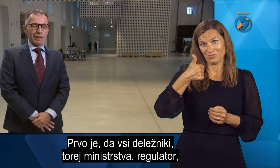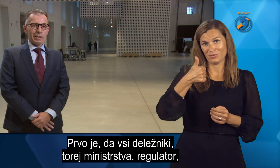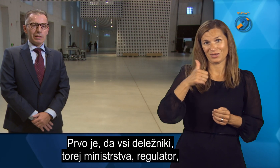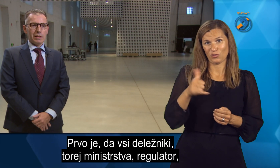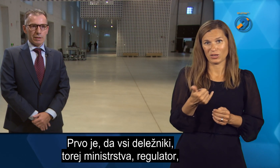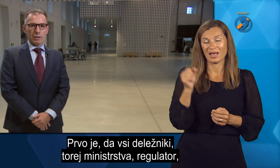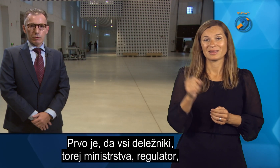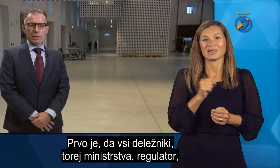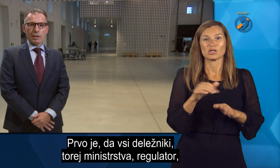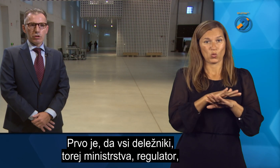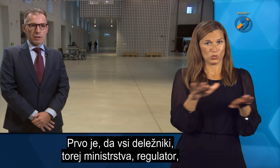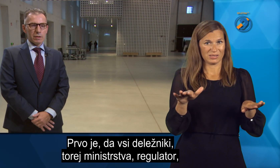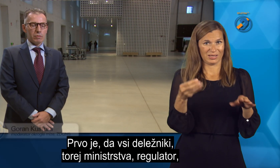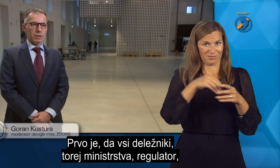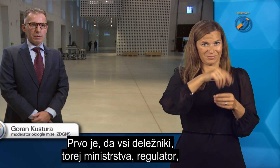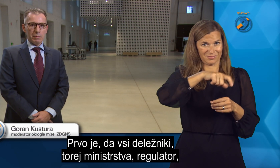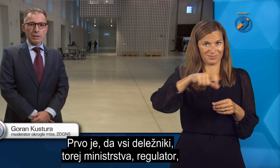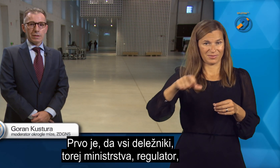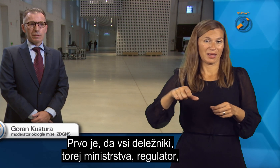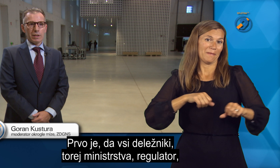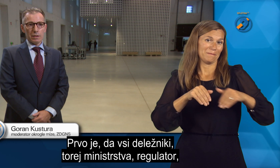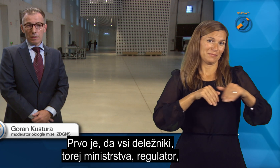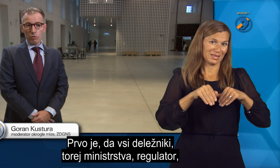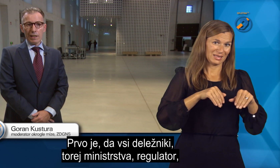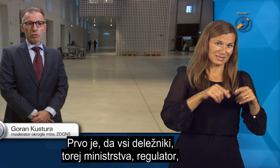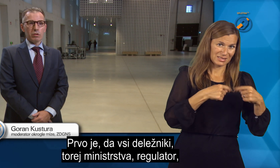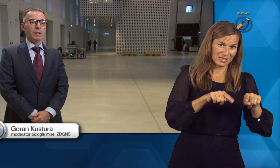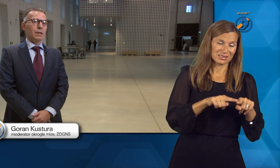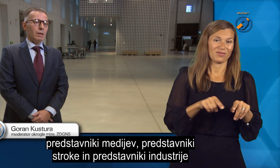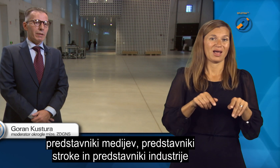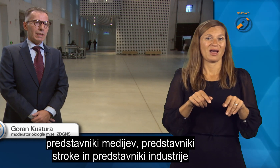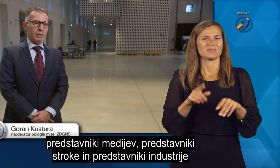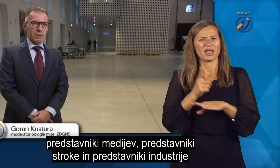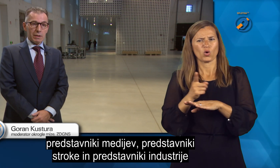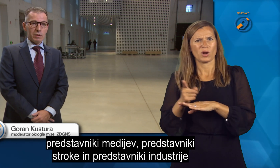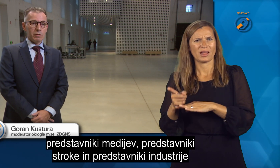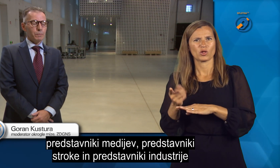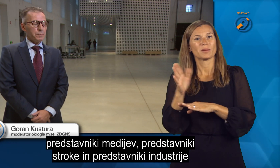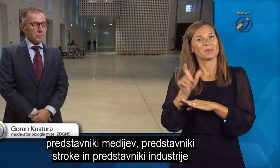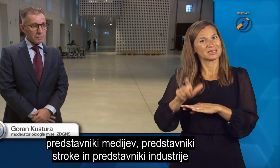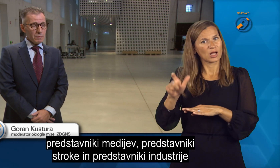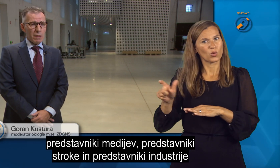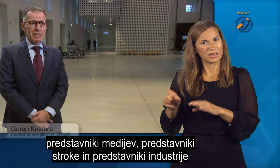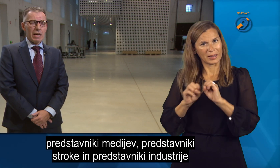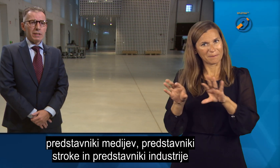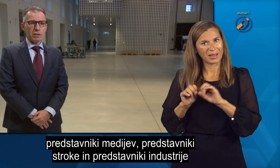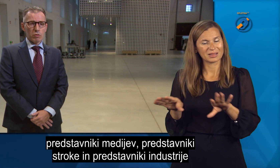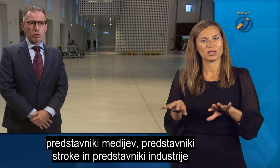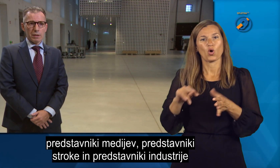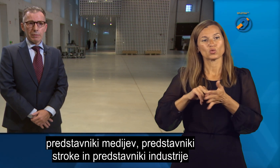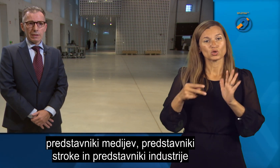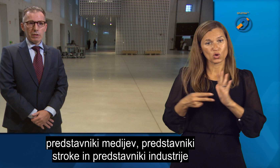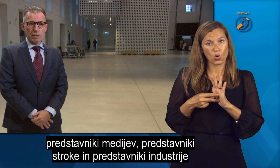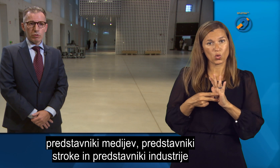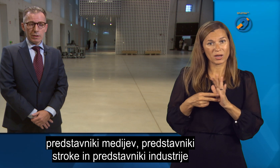Prvo je, da se vsi deležniki, torej ministrstva, regulator, predstavniki medijev, predstavniki